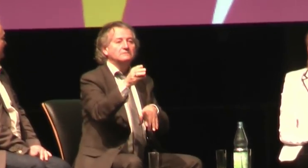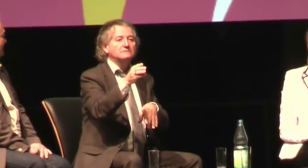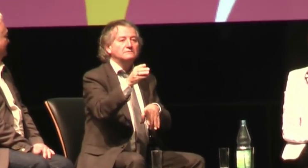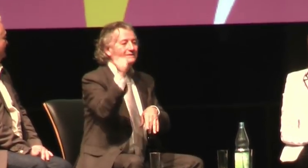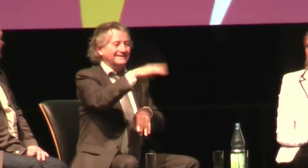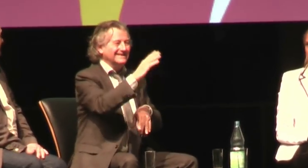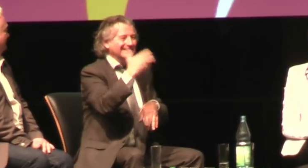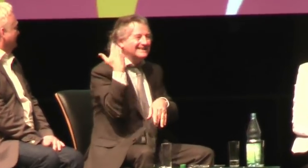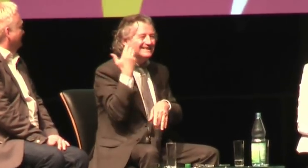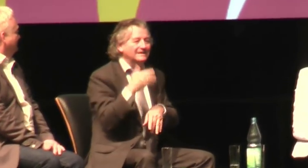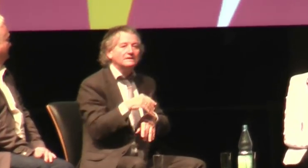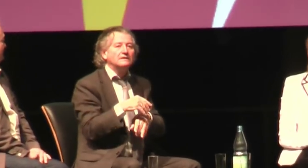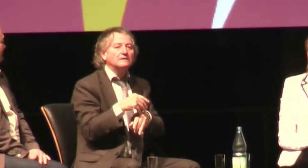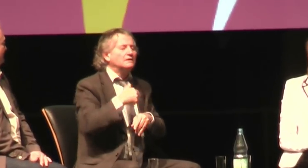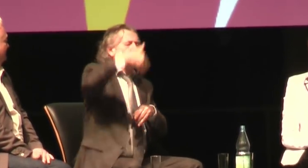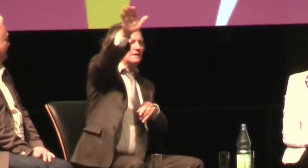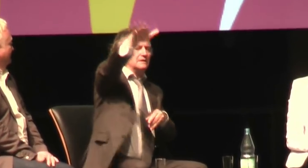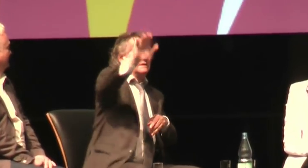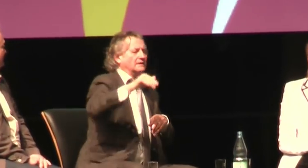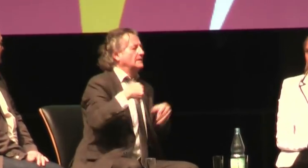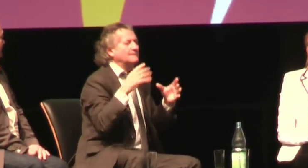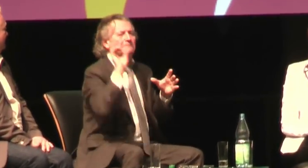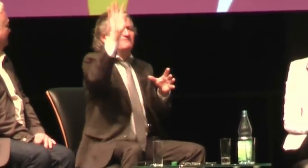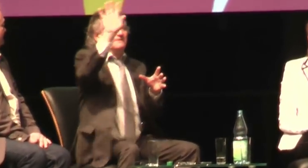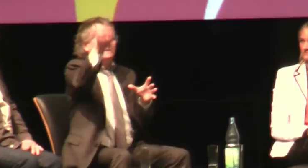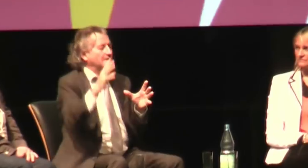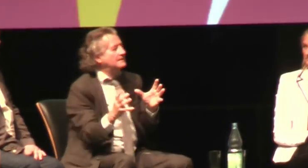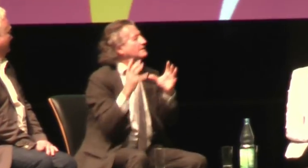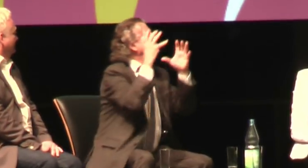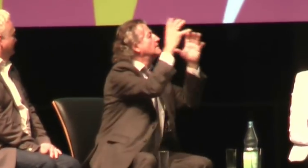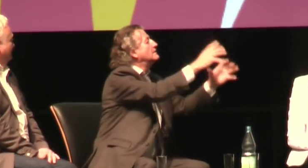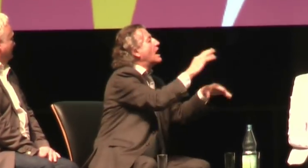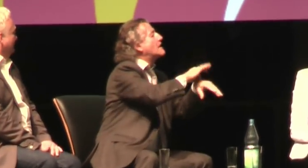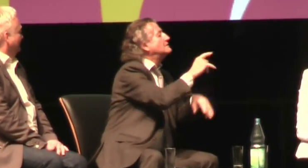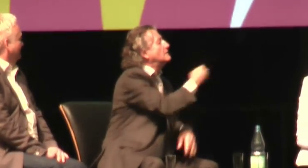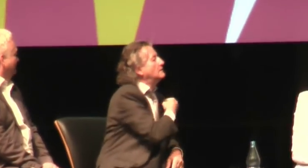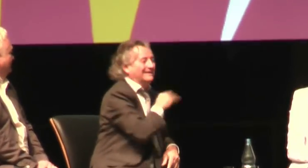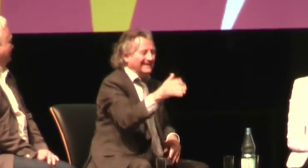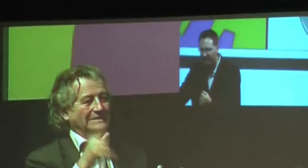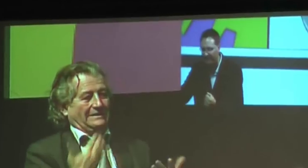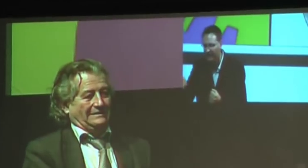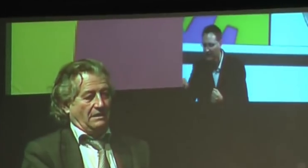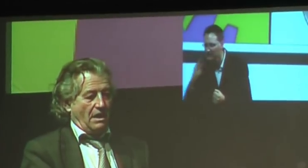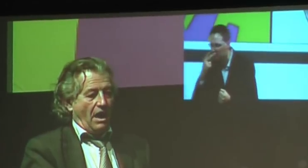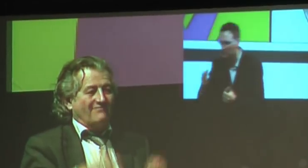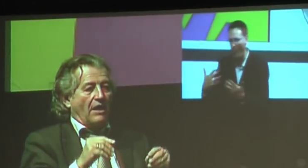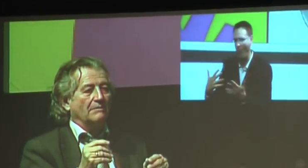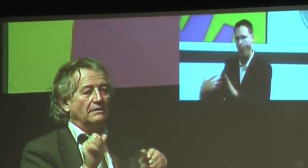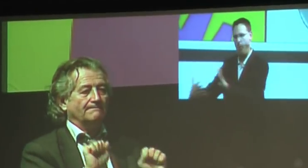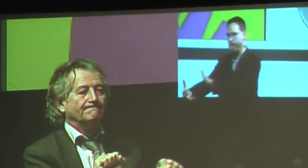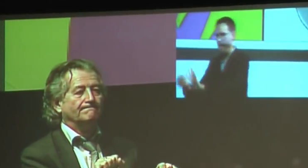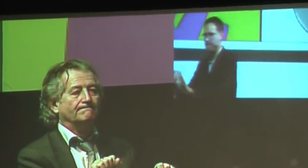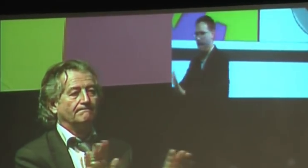dieses Kind hat ein Defizit, das und das funktioniert nicht und deswegen muss man es irgendwie reparieren. Und in Frage gestellt wird, ihre